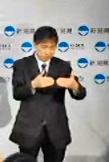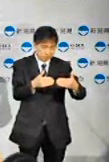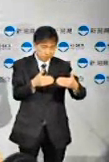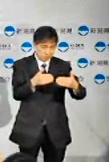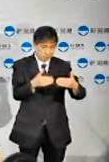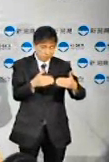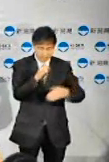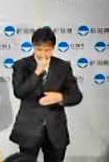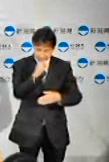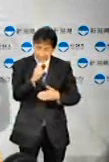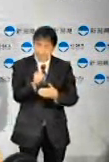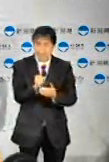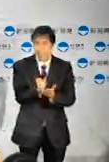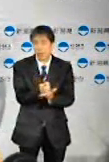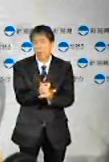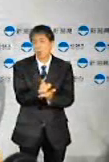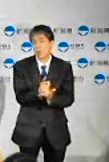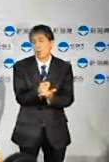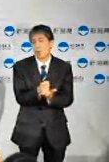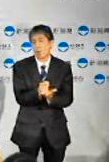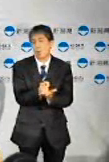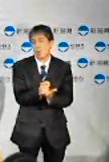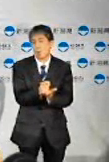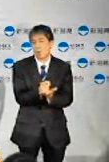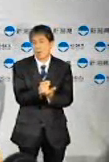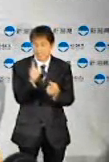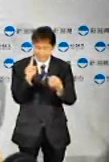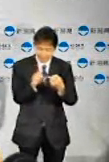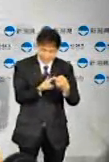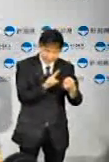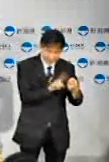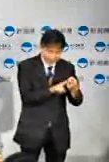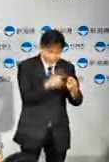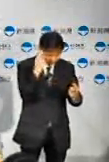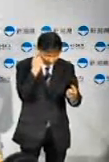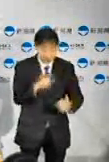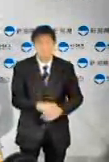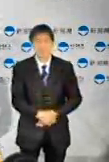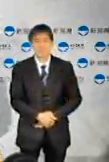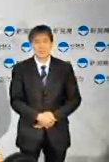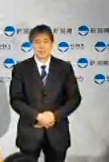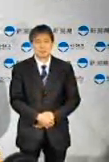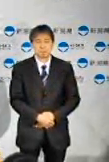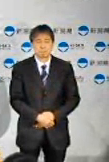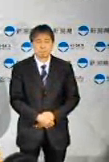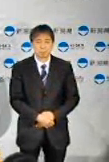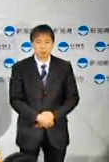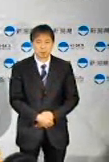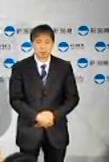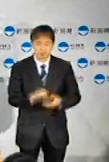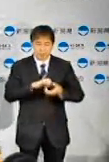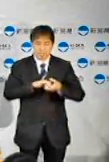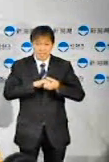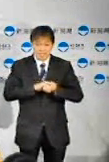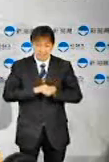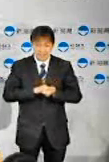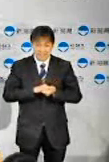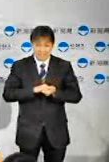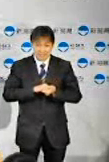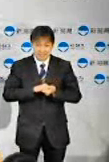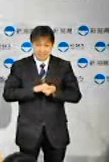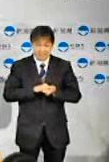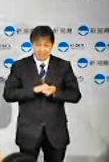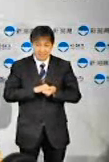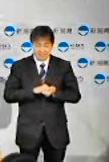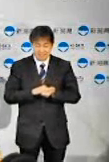まあ、いい方向というか適切だと思っております。で、はい、ぜひああいう、